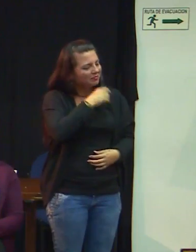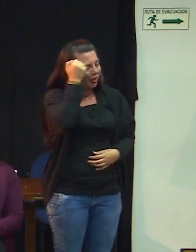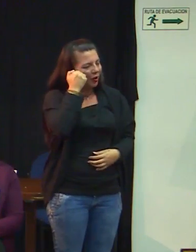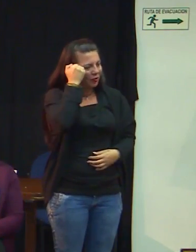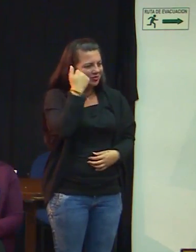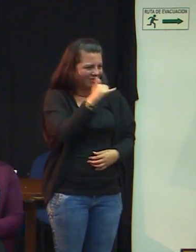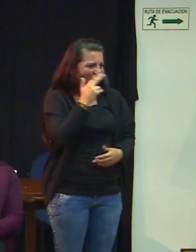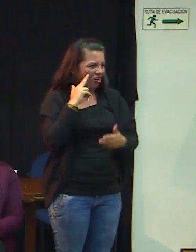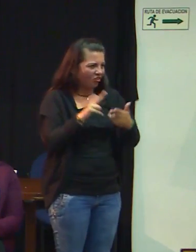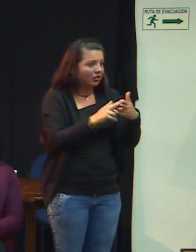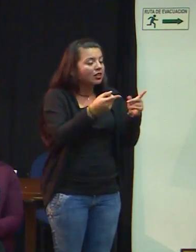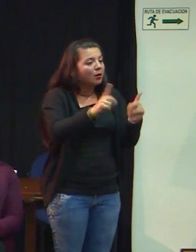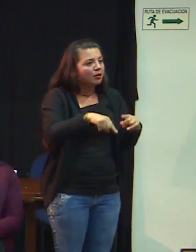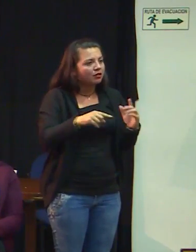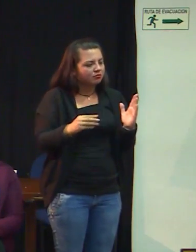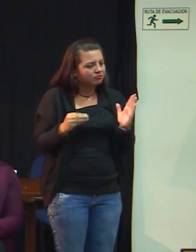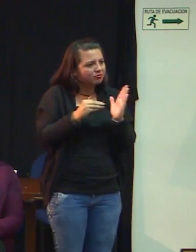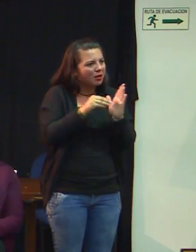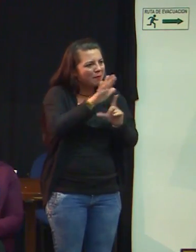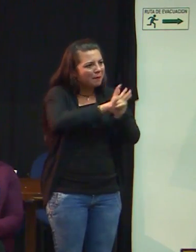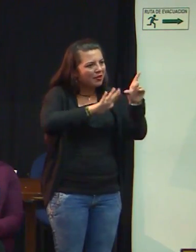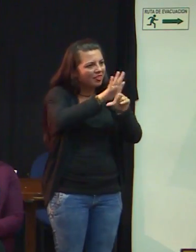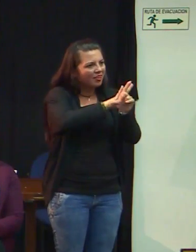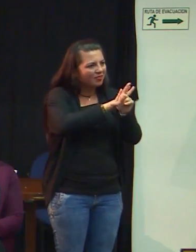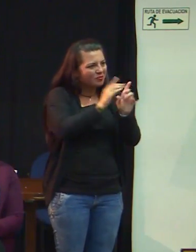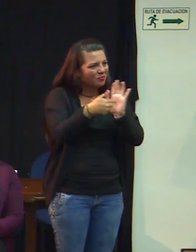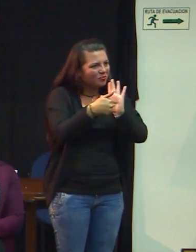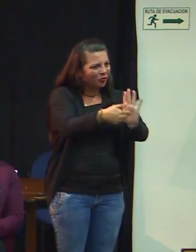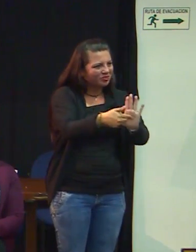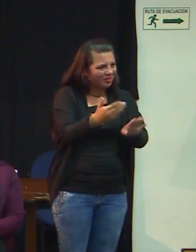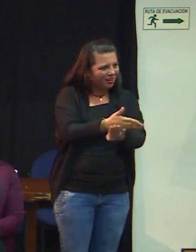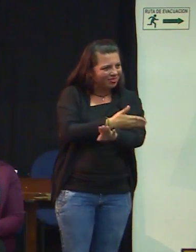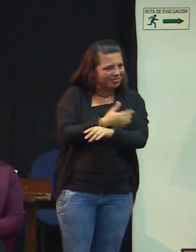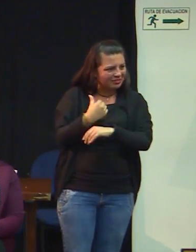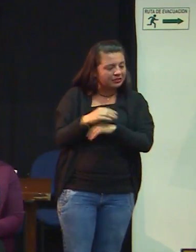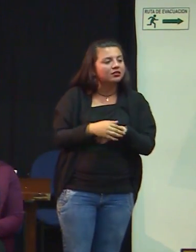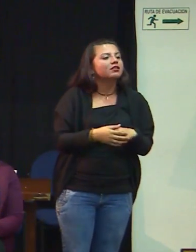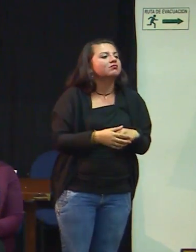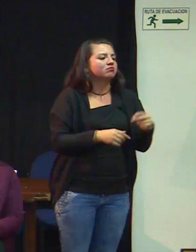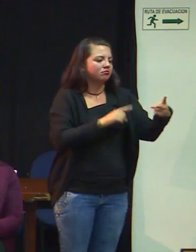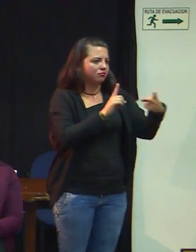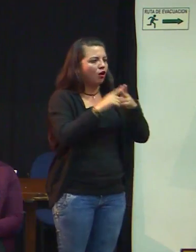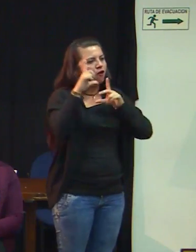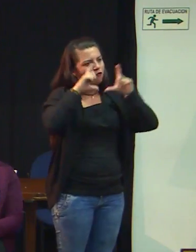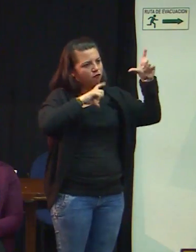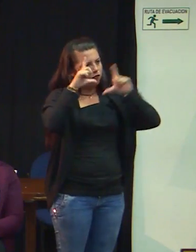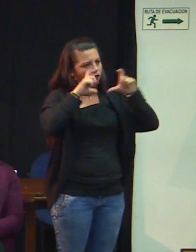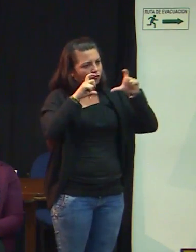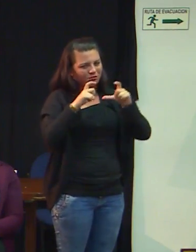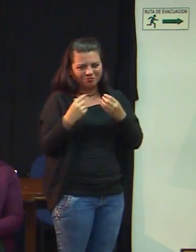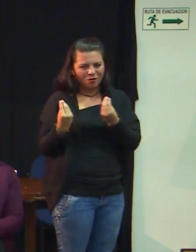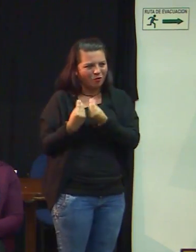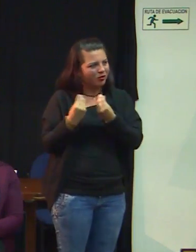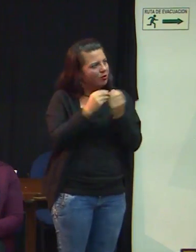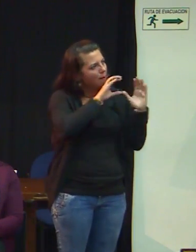visto plasmado en uno de los videos que se pudieron ver acá y dos, en las fotografías que las compañeras nos exponen.